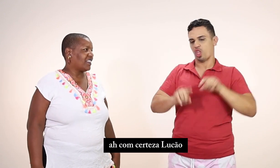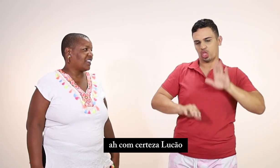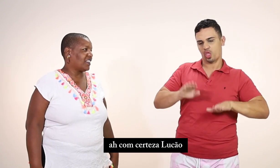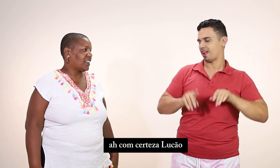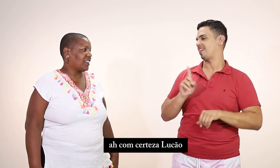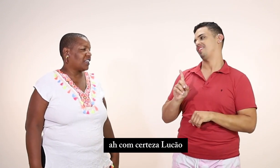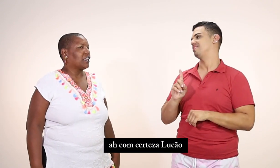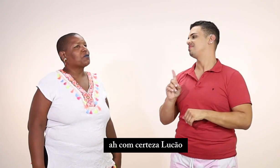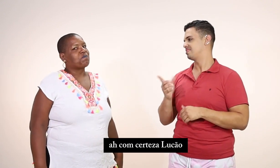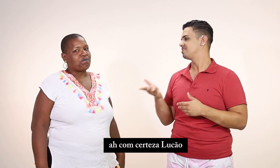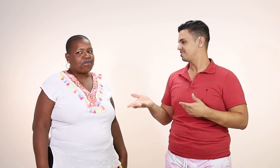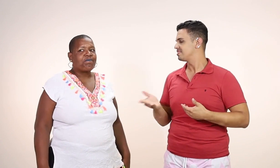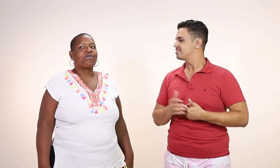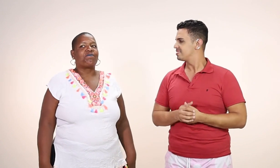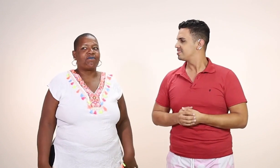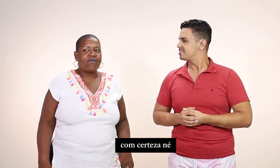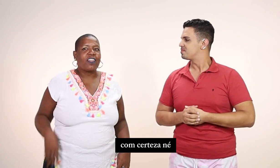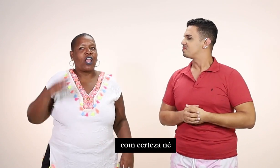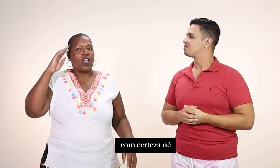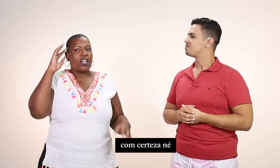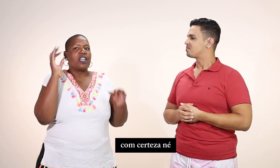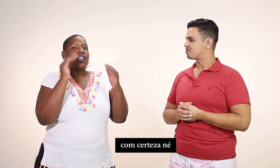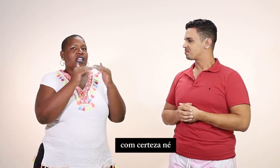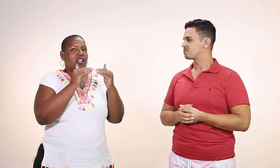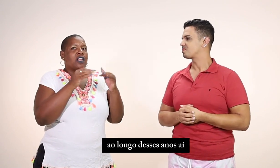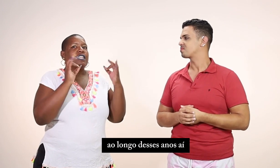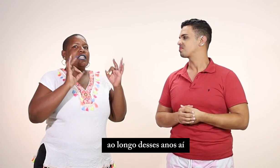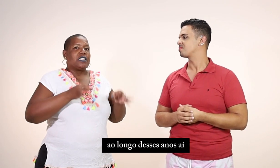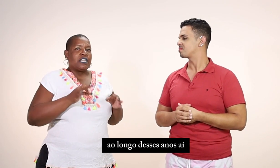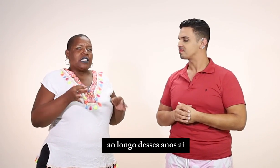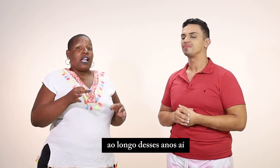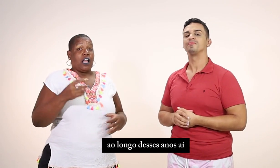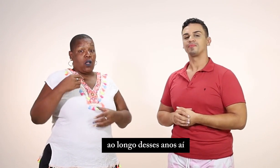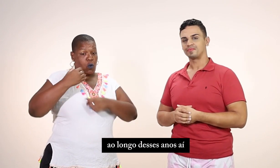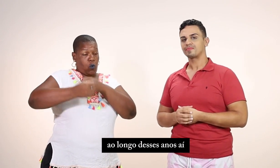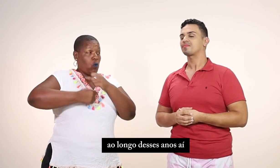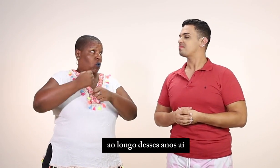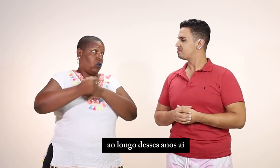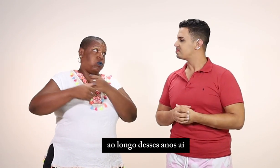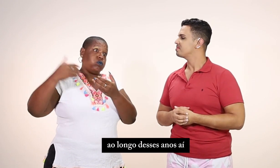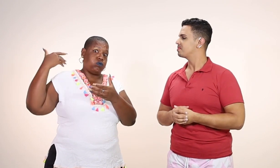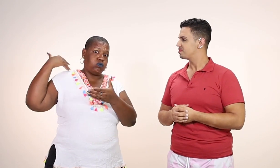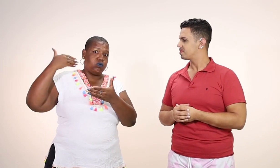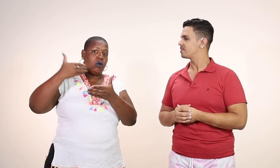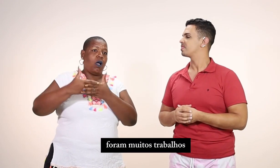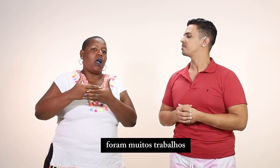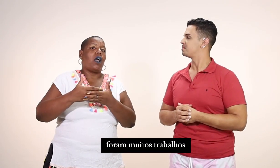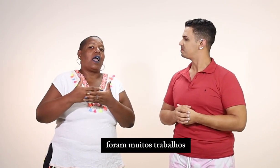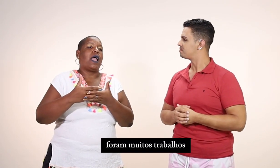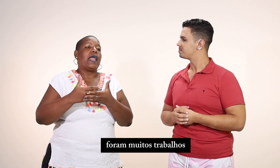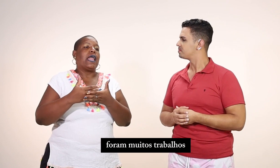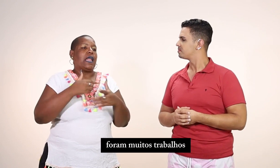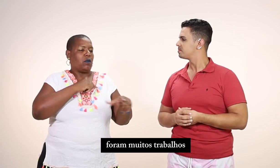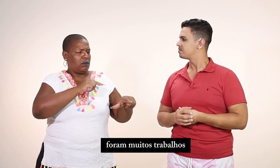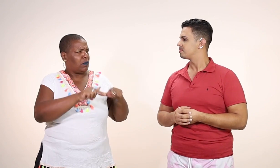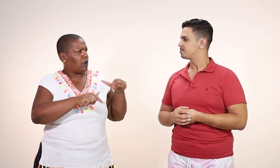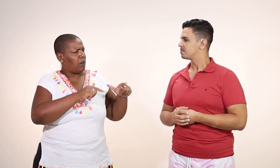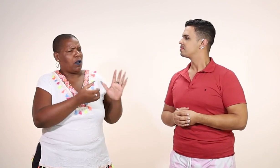Com certeza, Lucão. Com certeza, né? Ao longo desses anos aí foram muitos trabalhos